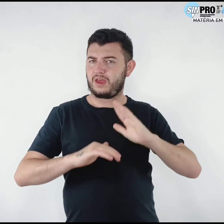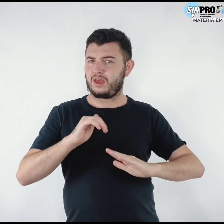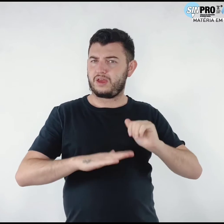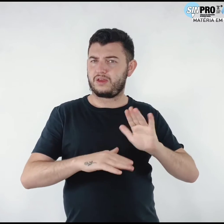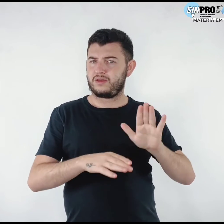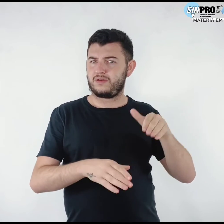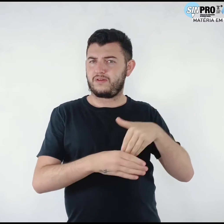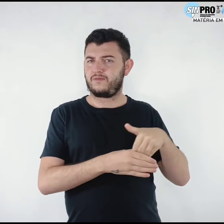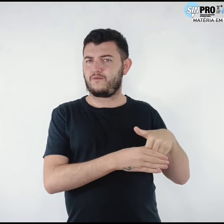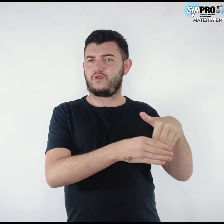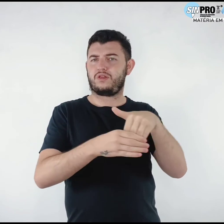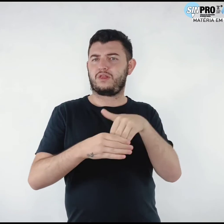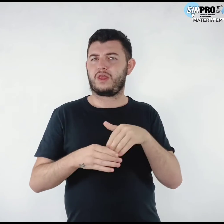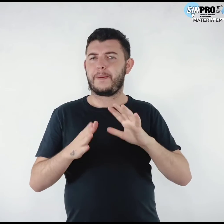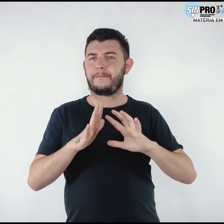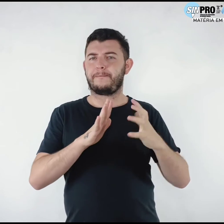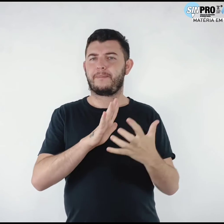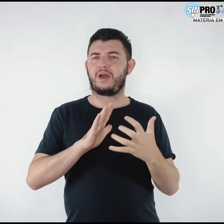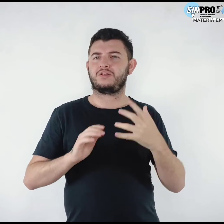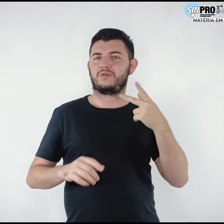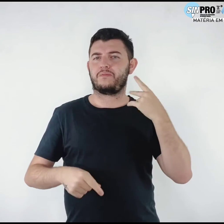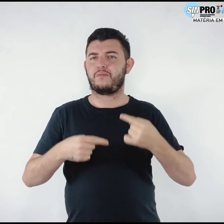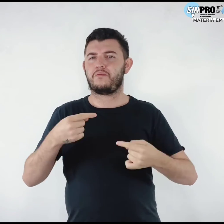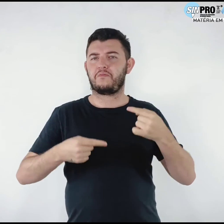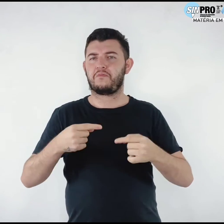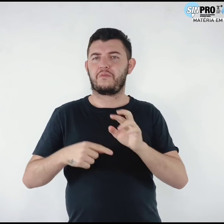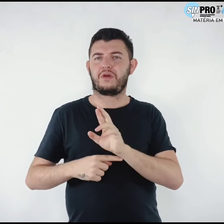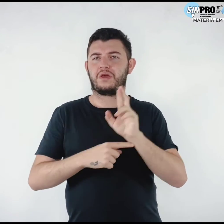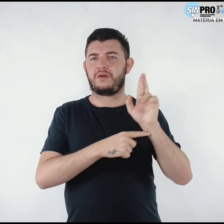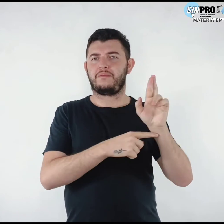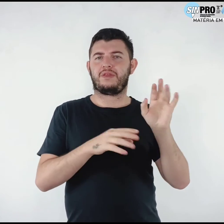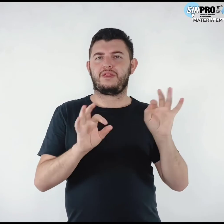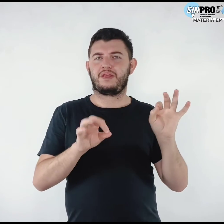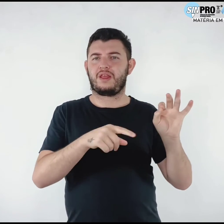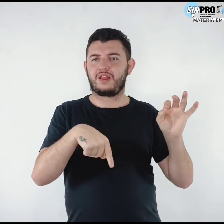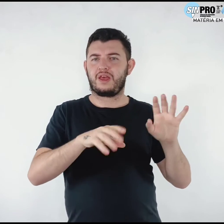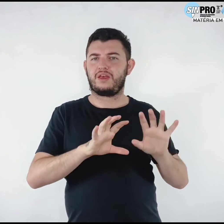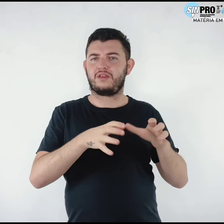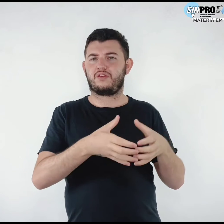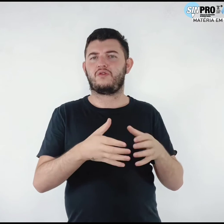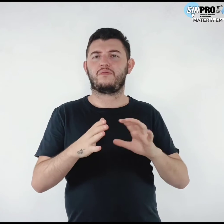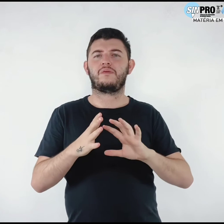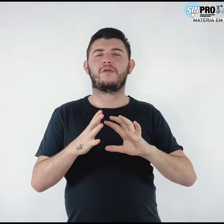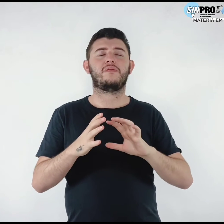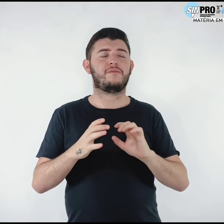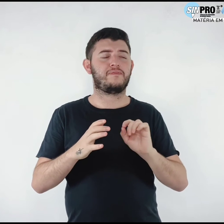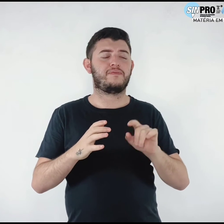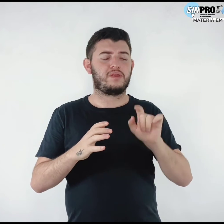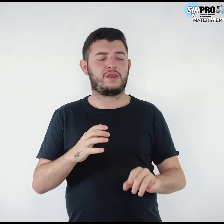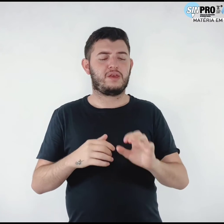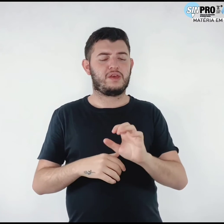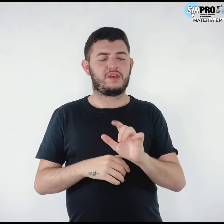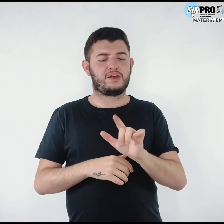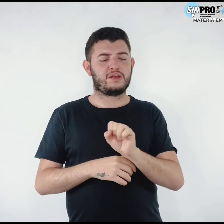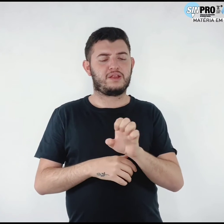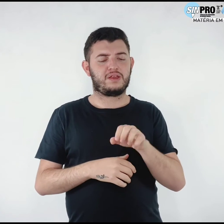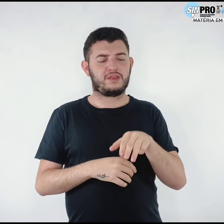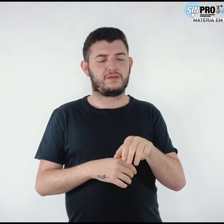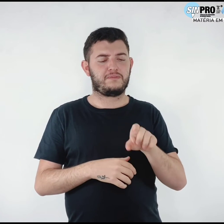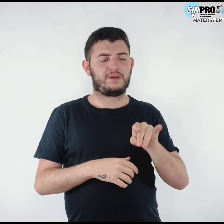partidos políticos que não representam as classes média e baixa. Antes de dar o voto